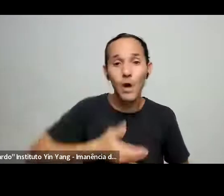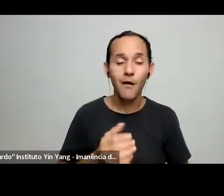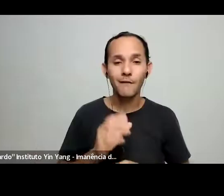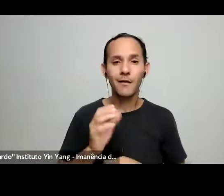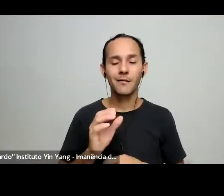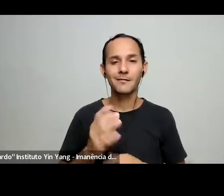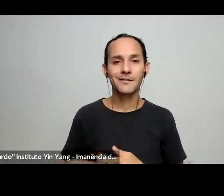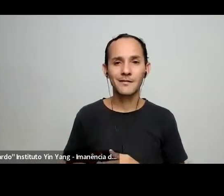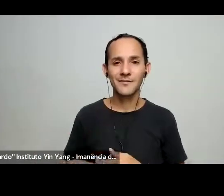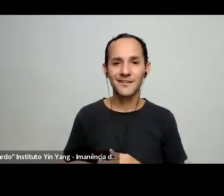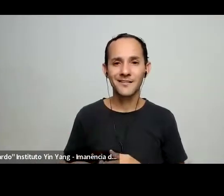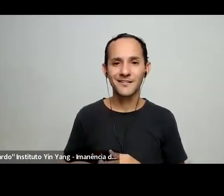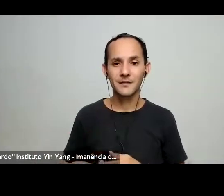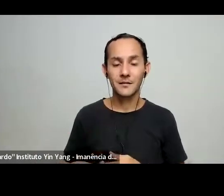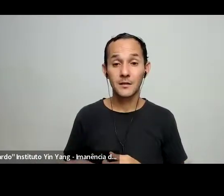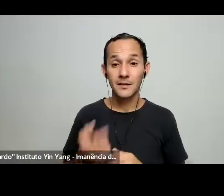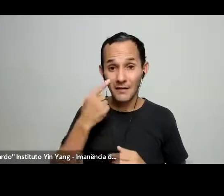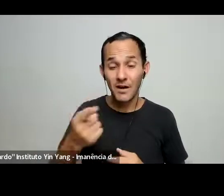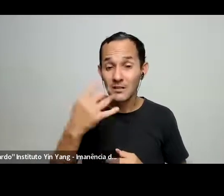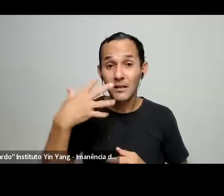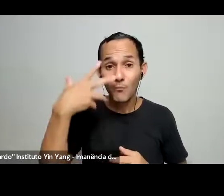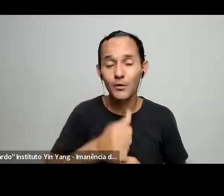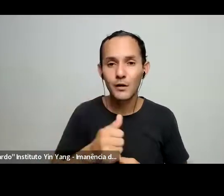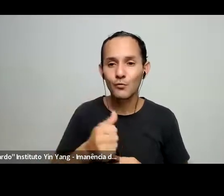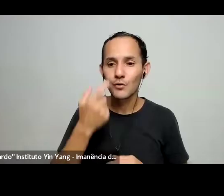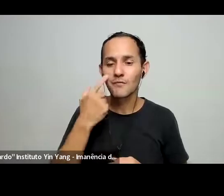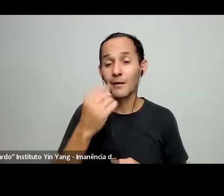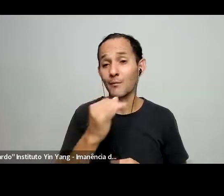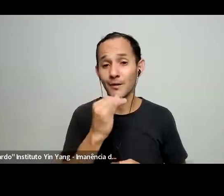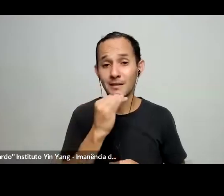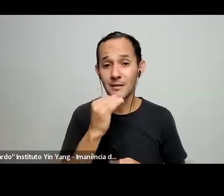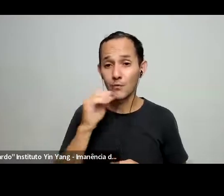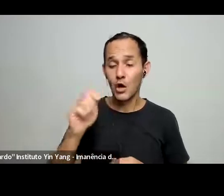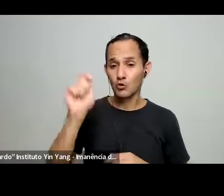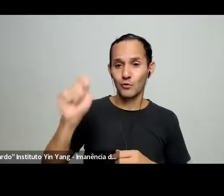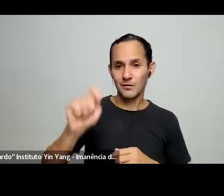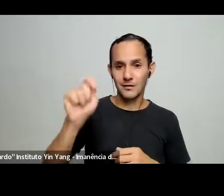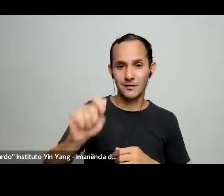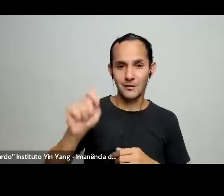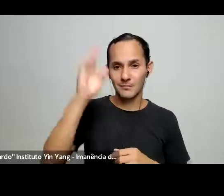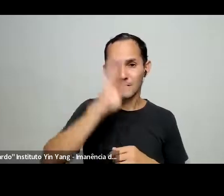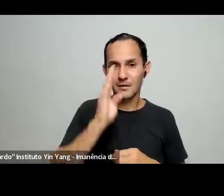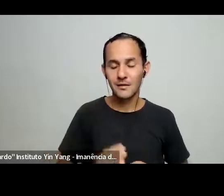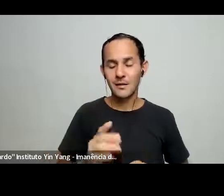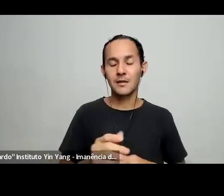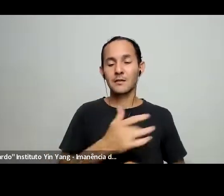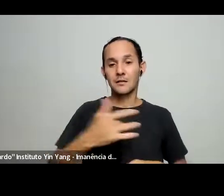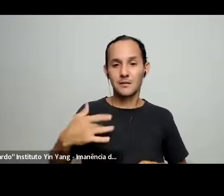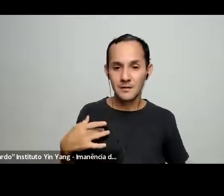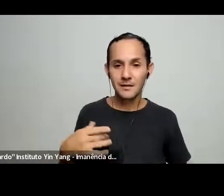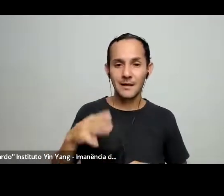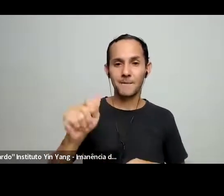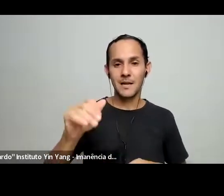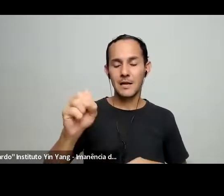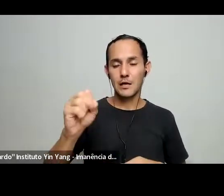evidências. Isso é que é lindo da gente ver, como, por exemplo, uma associação como a Associação Brasileira de Saúde Coletiva, que é a Brasco,